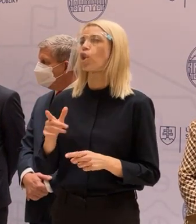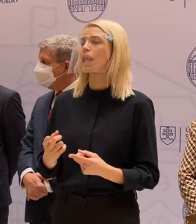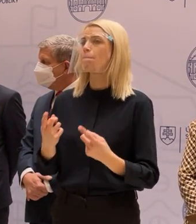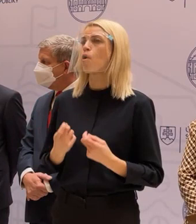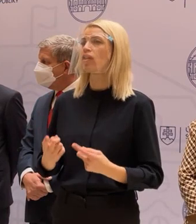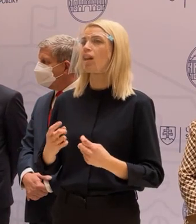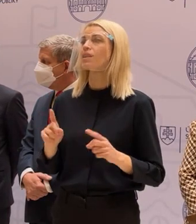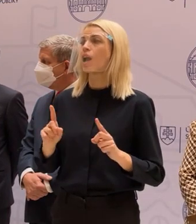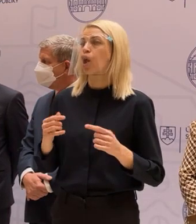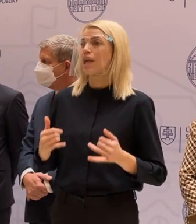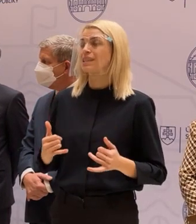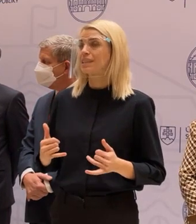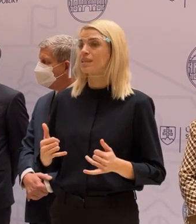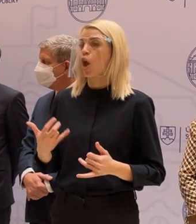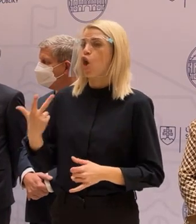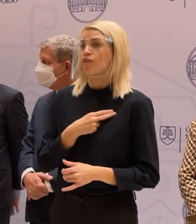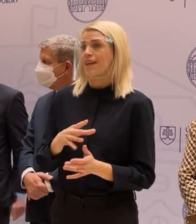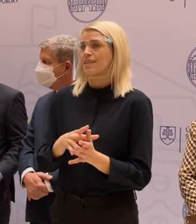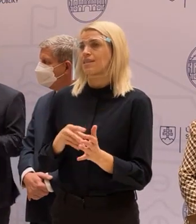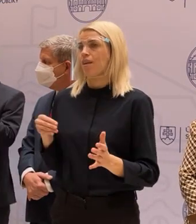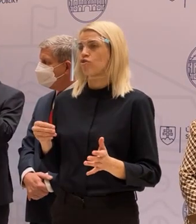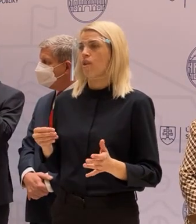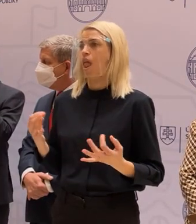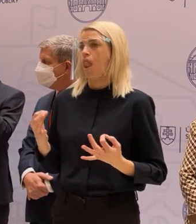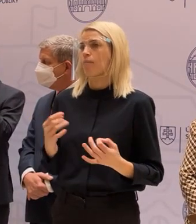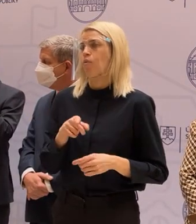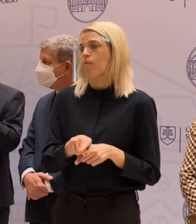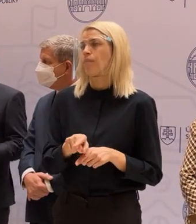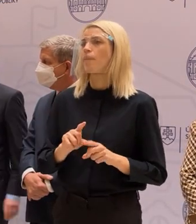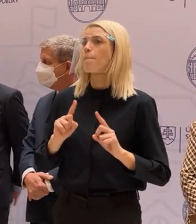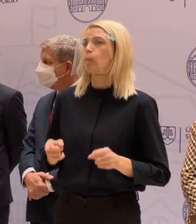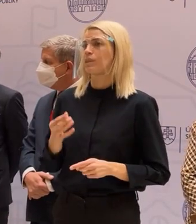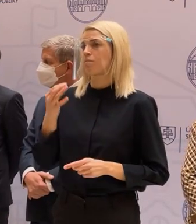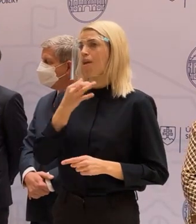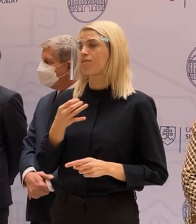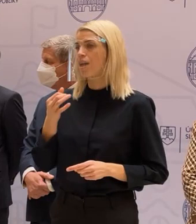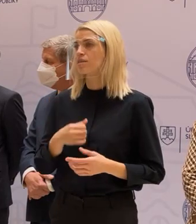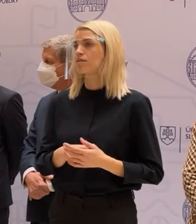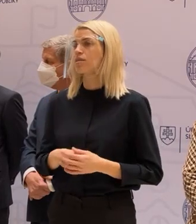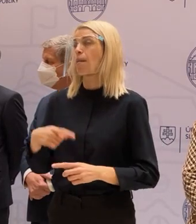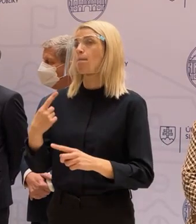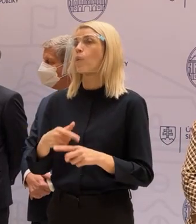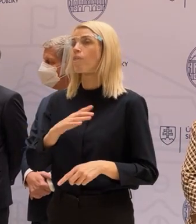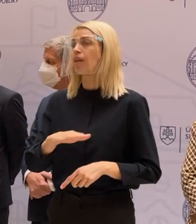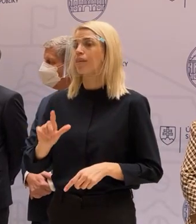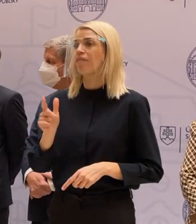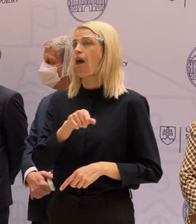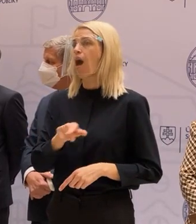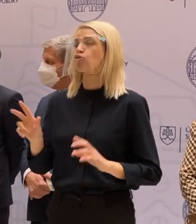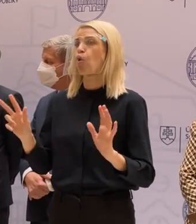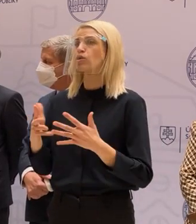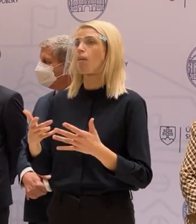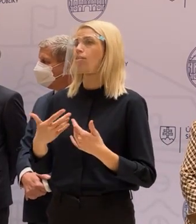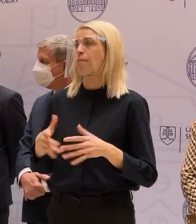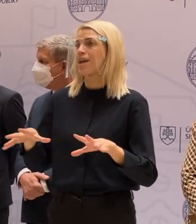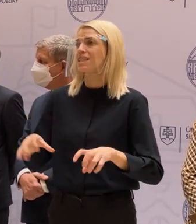len rozbiehajú svoju očkovaciu schému, lebo aj tak budú musieť mať teda test. A to isté sa týka aj detí 12 až 18, nie je